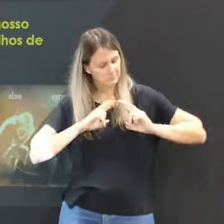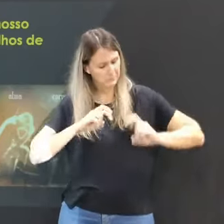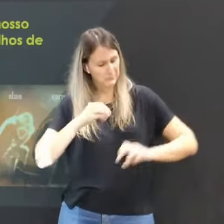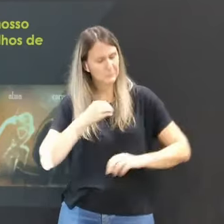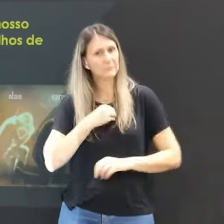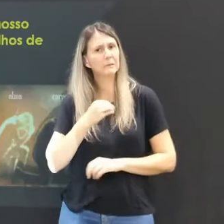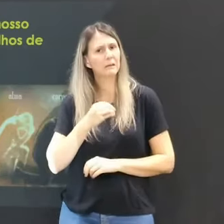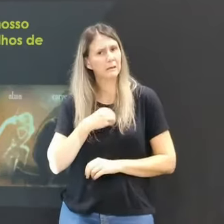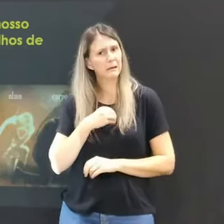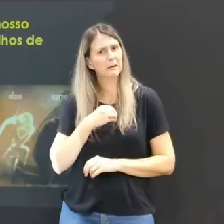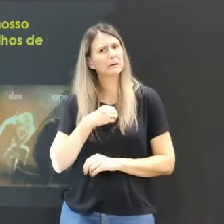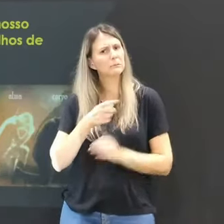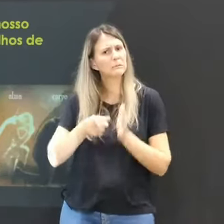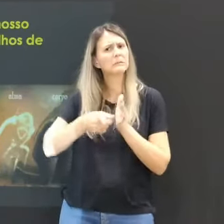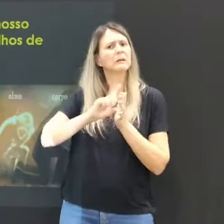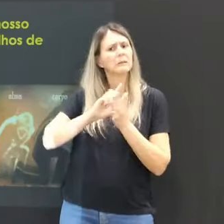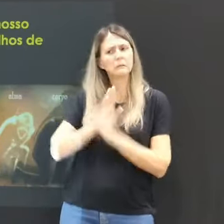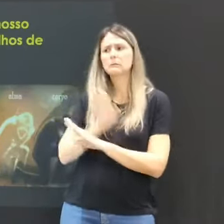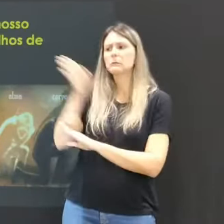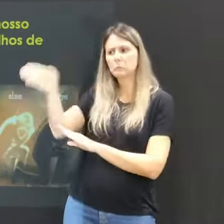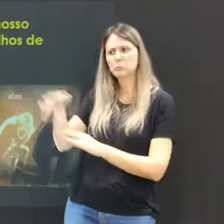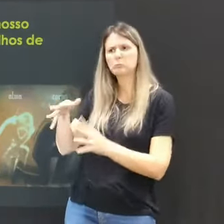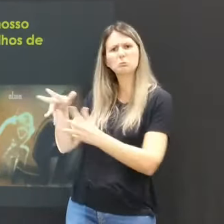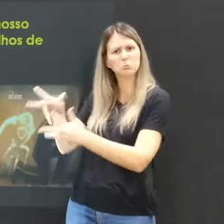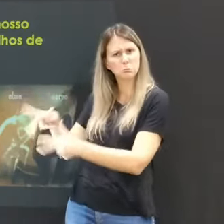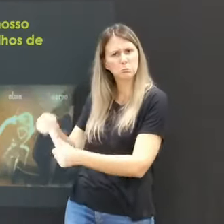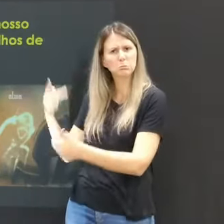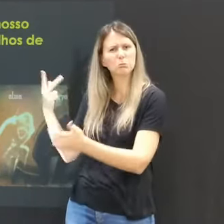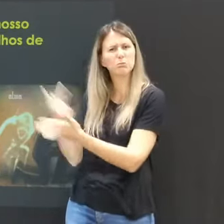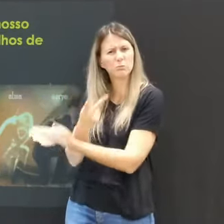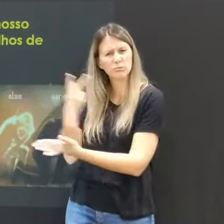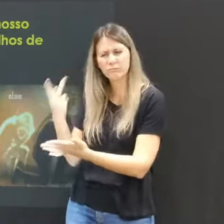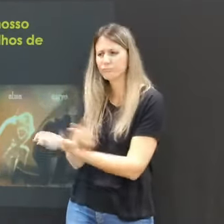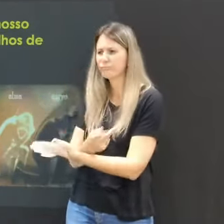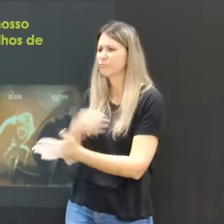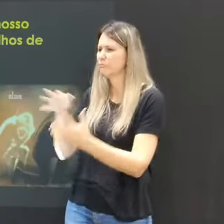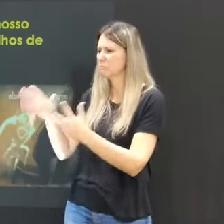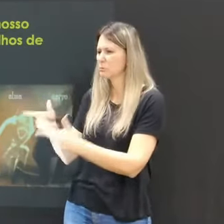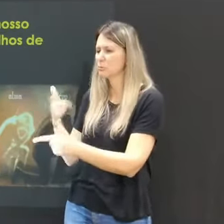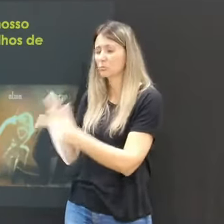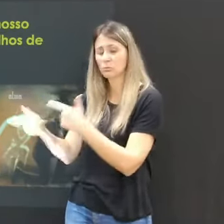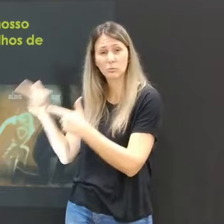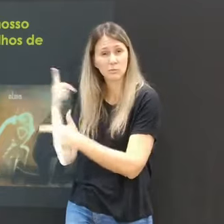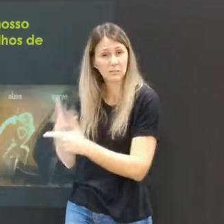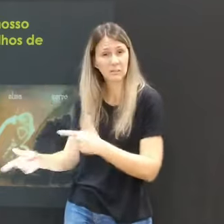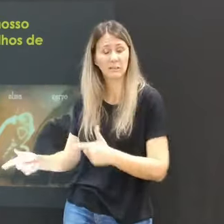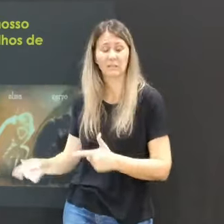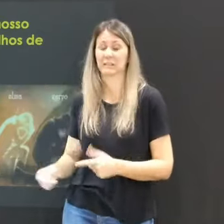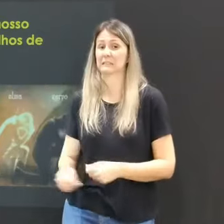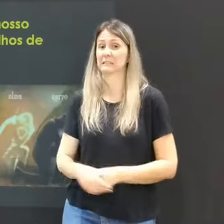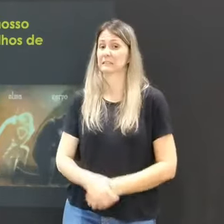verdade. Você começa a perceber o pecado em você. Você começa a fazer uma comparação que o mundo tem